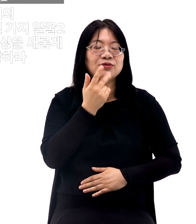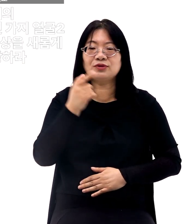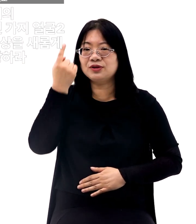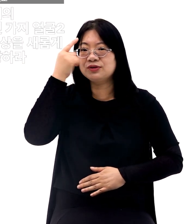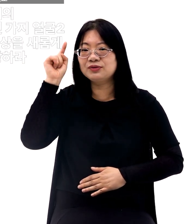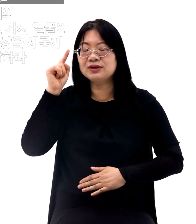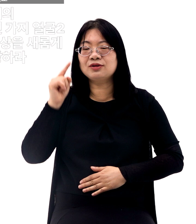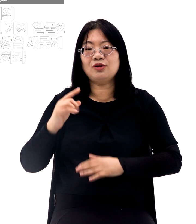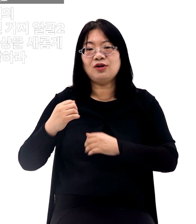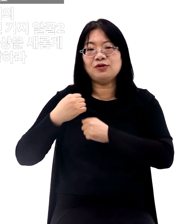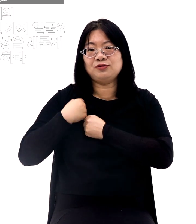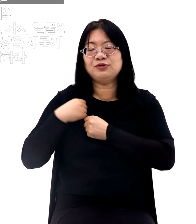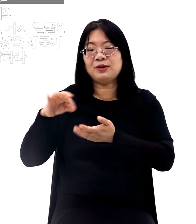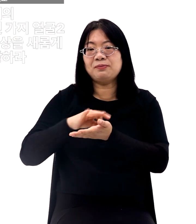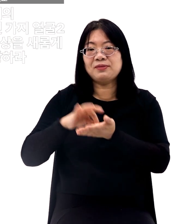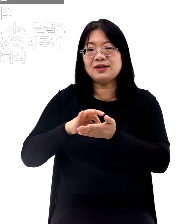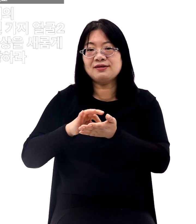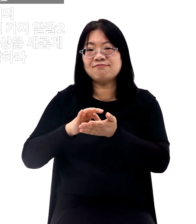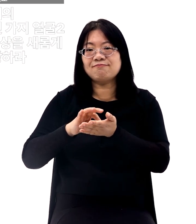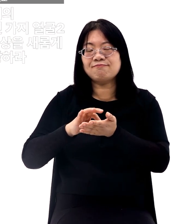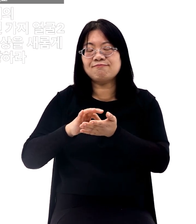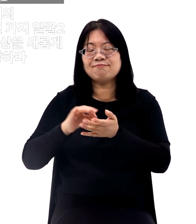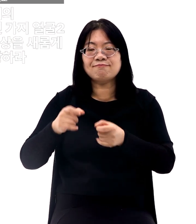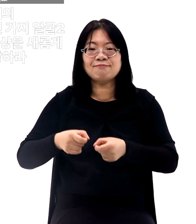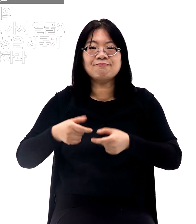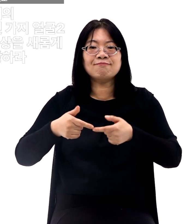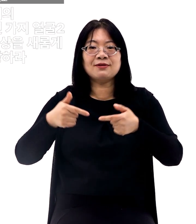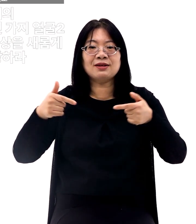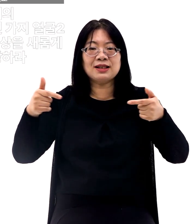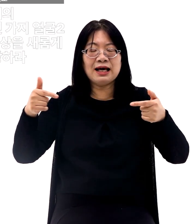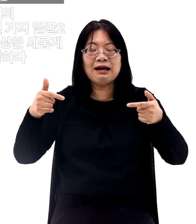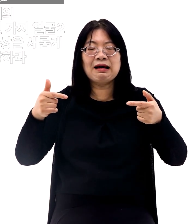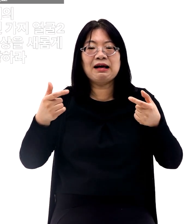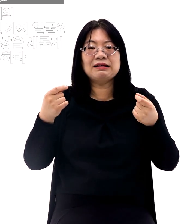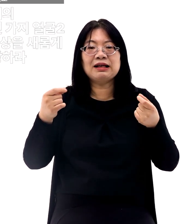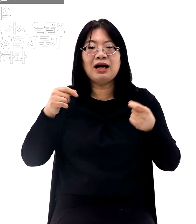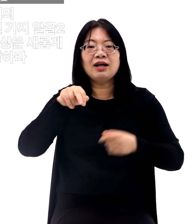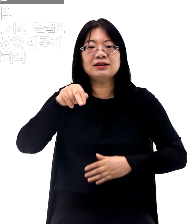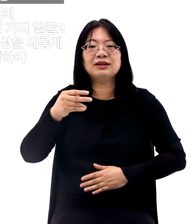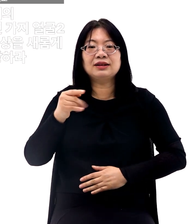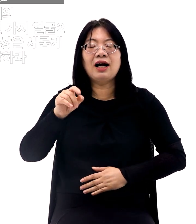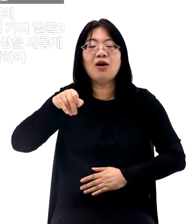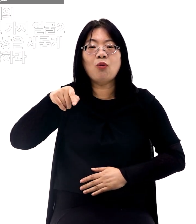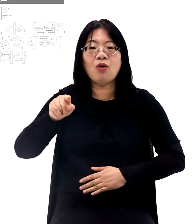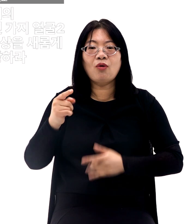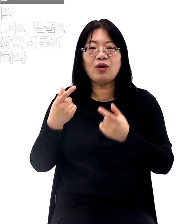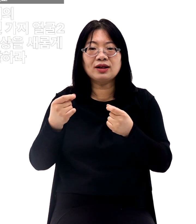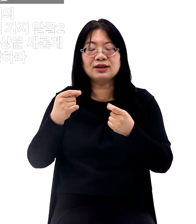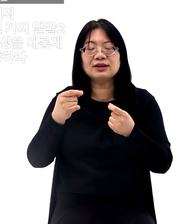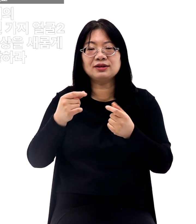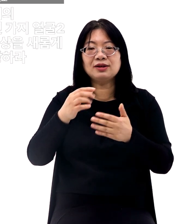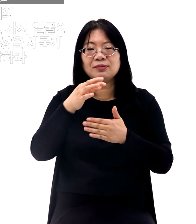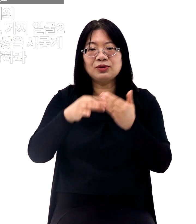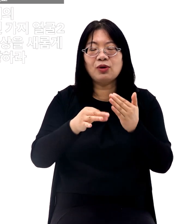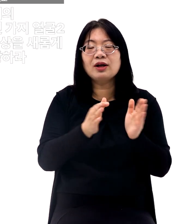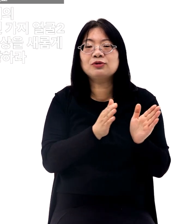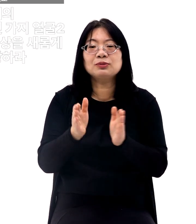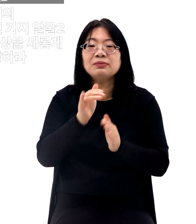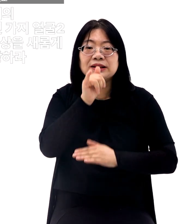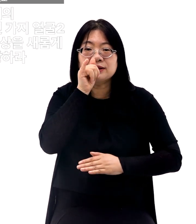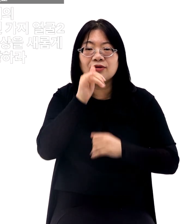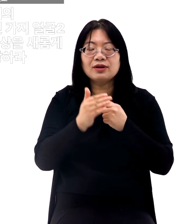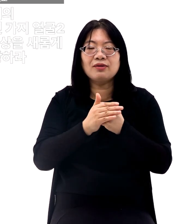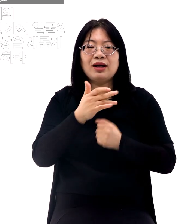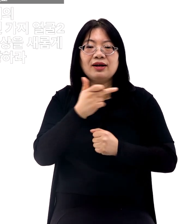군비 증강 스타워라는 프로젝트로 막대한 달러를